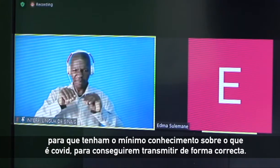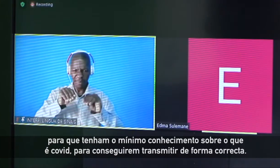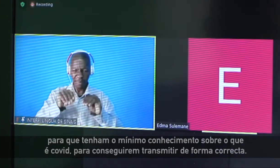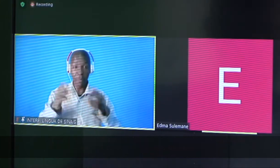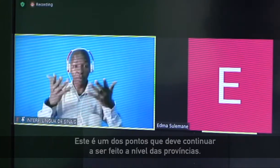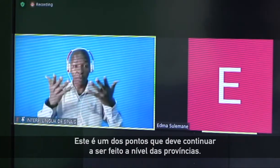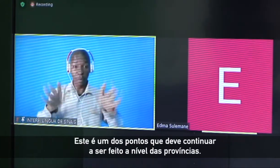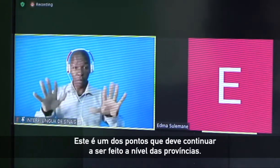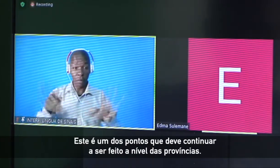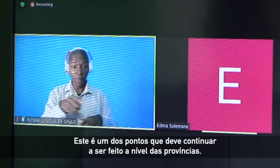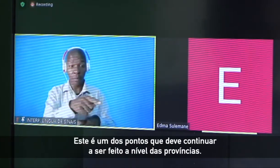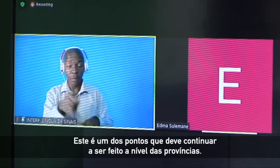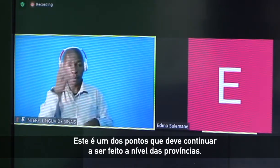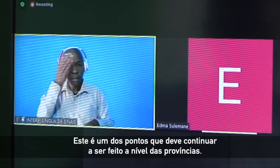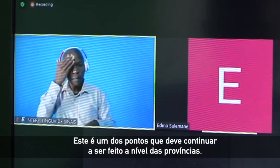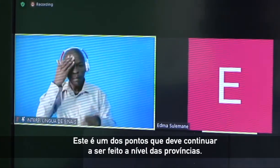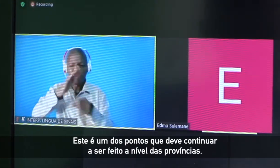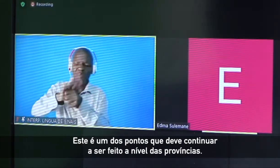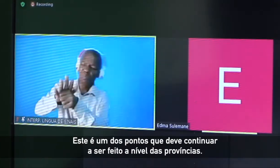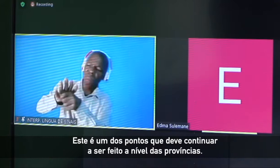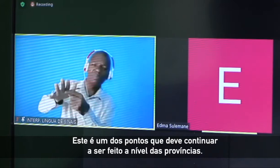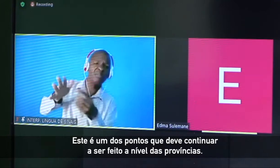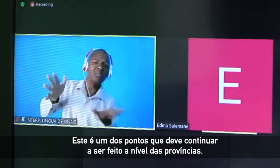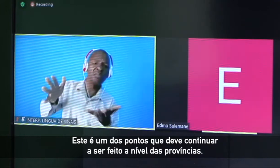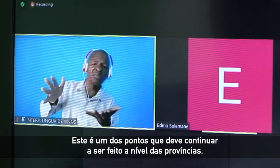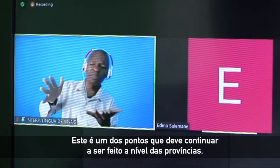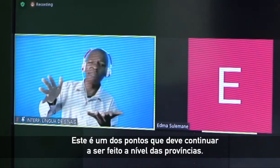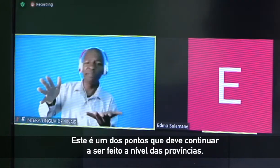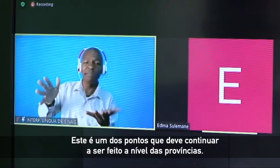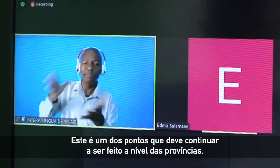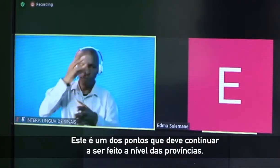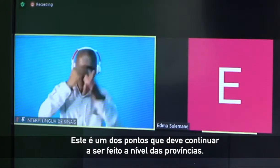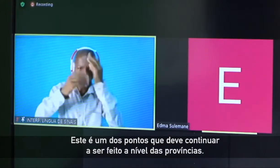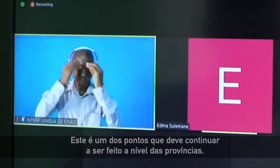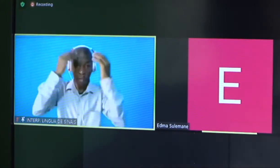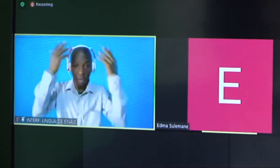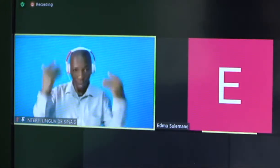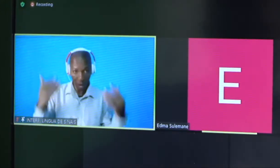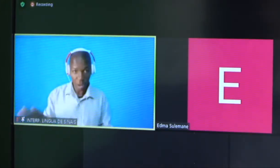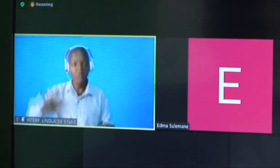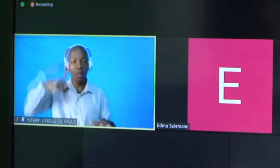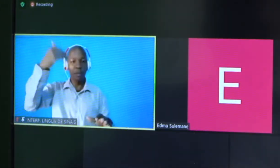forma correta. Então, este é um dos pontos em que deve continuar a ser feito a nível das províncias.